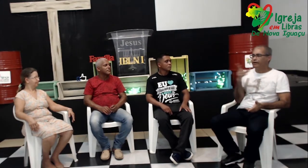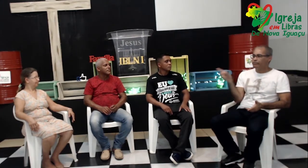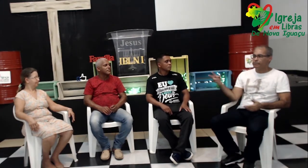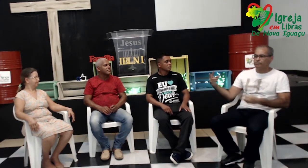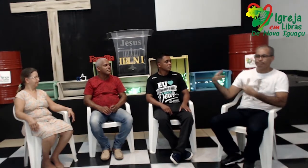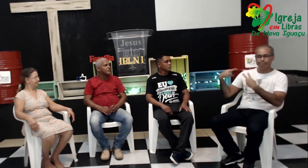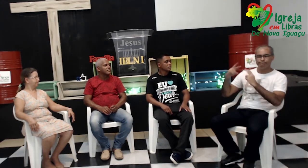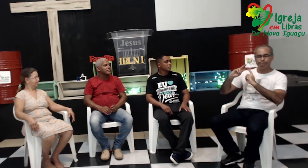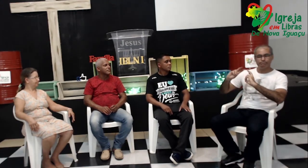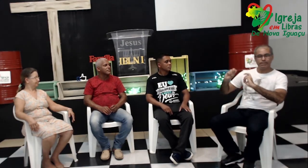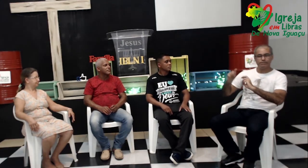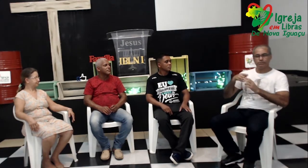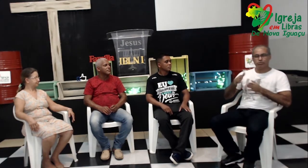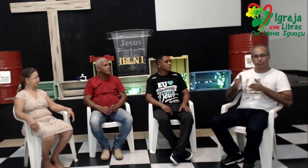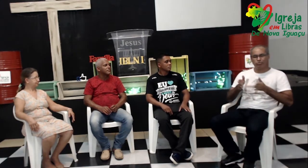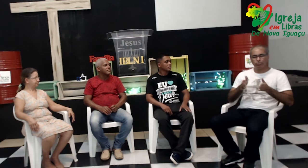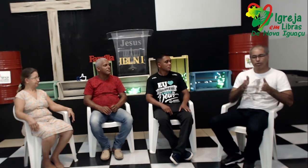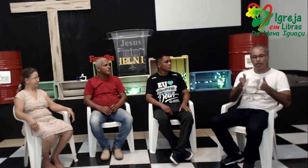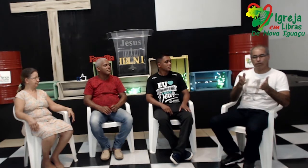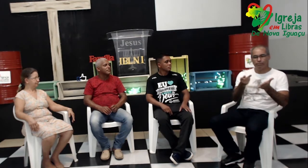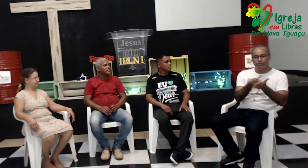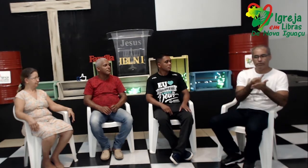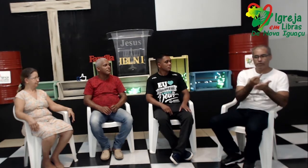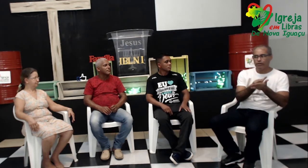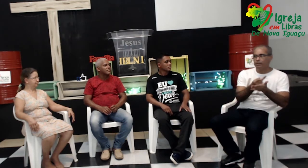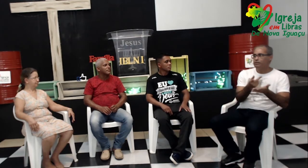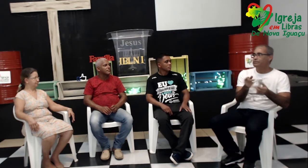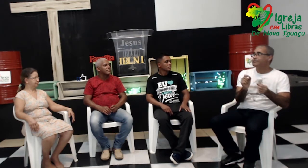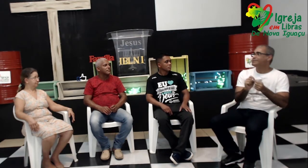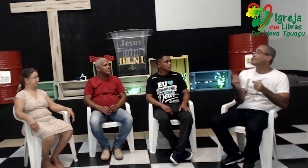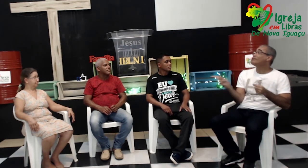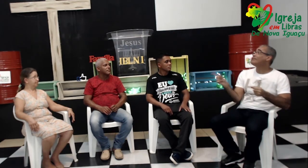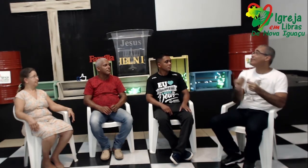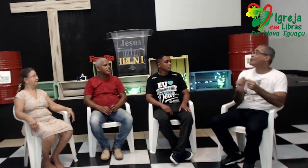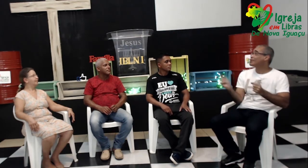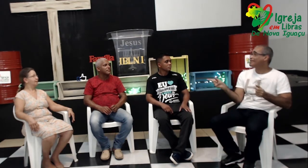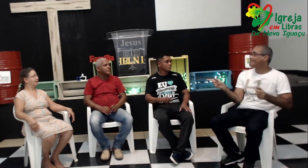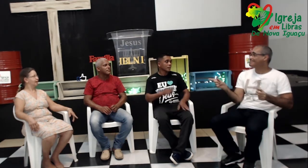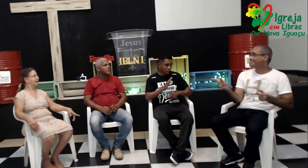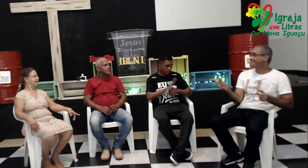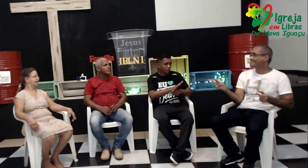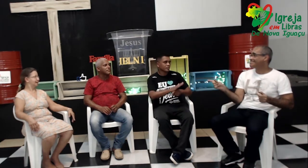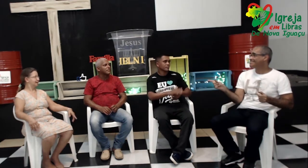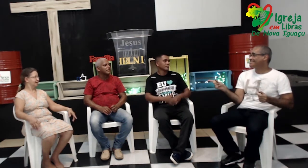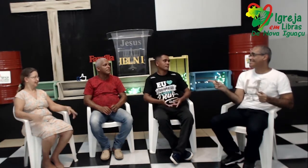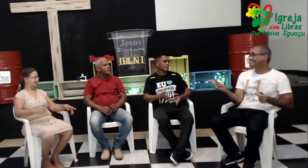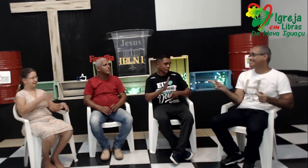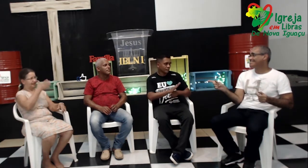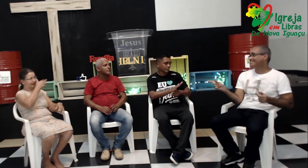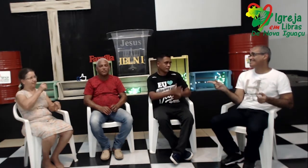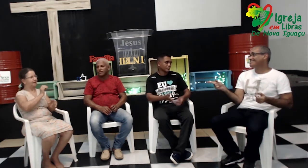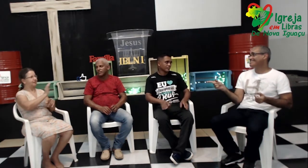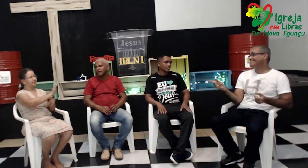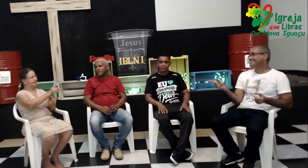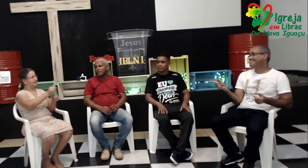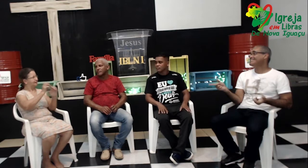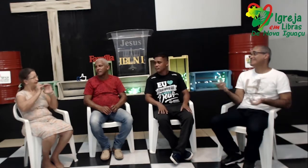estou fraco. E aí vocês percebem que eu estou fraco. O que vocês vão fazer? Eu vou ajudar,